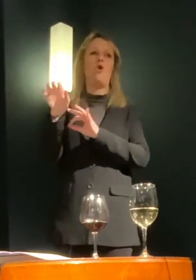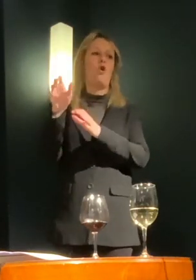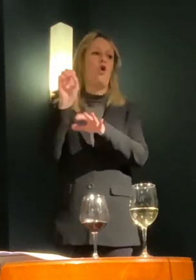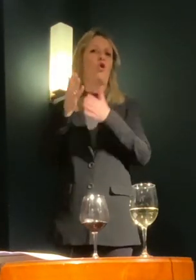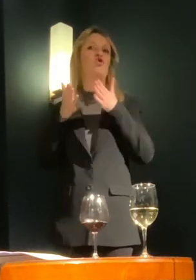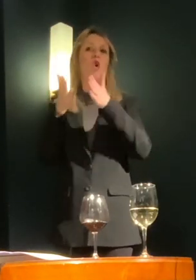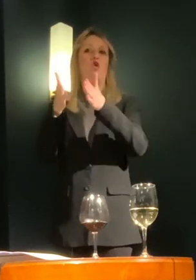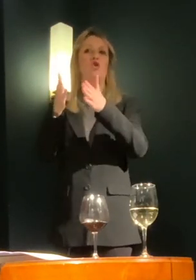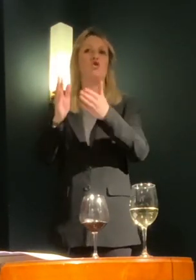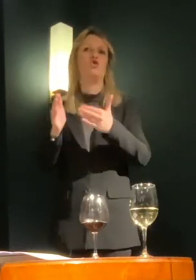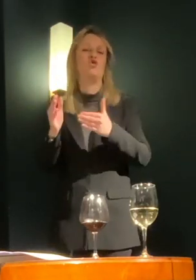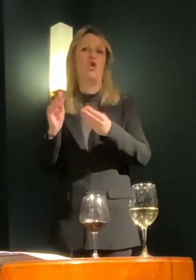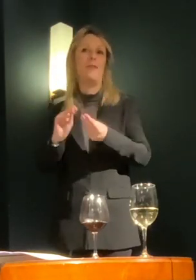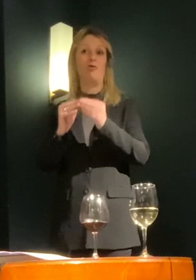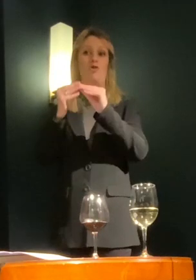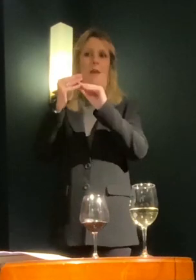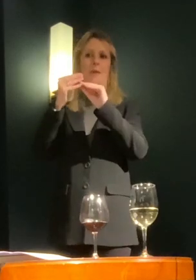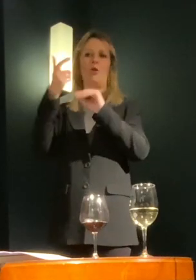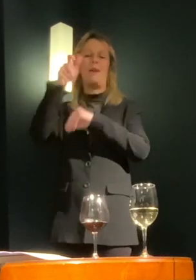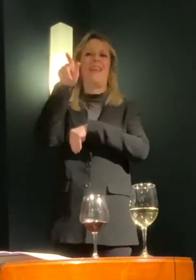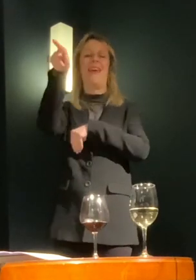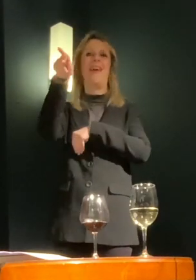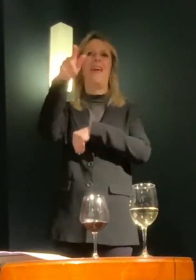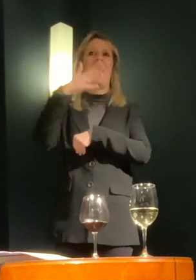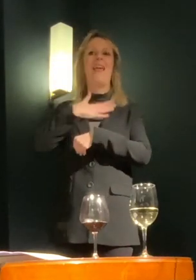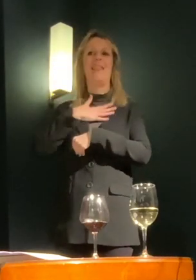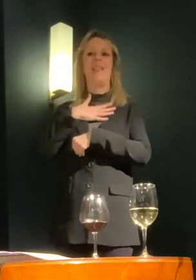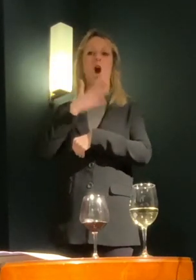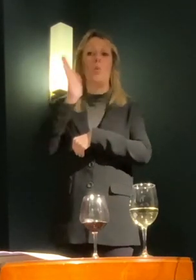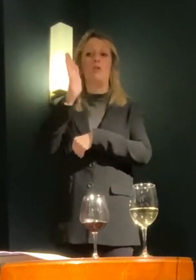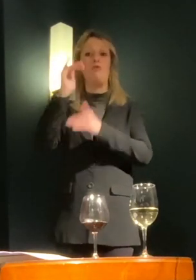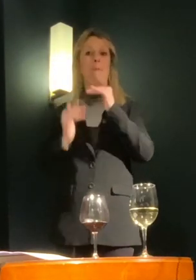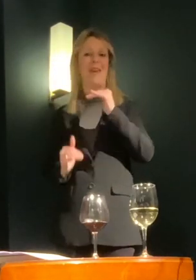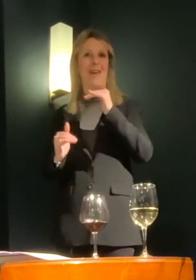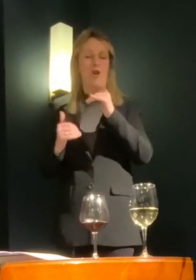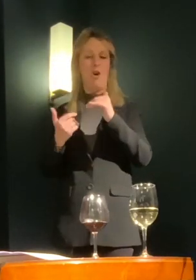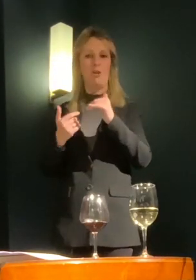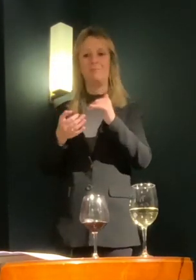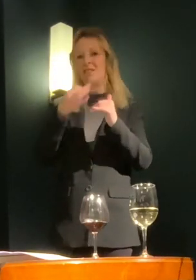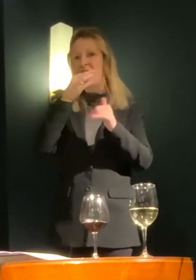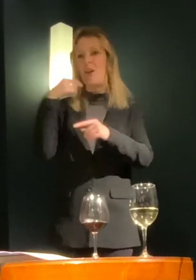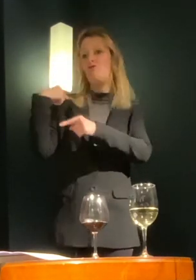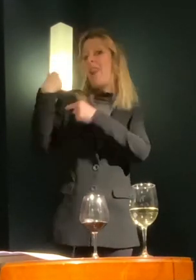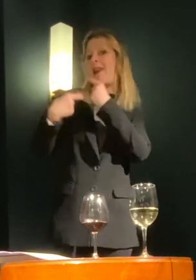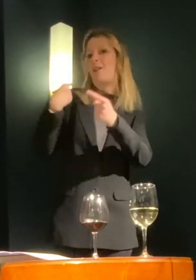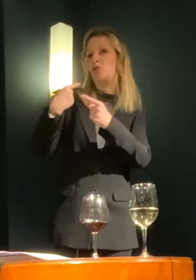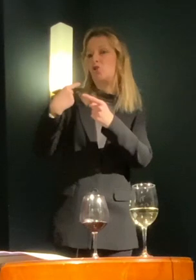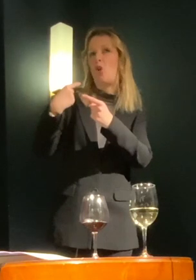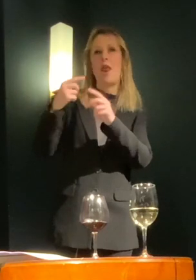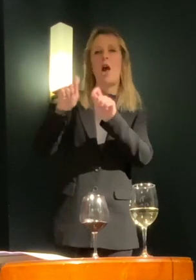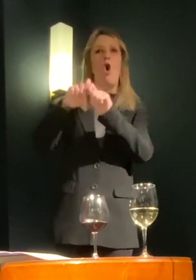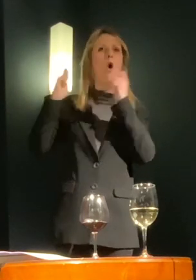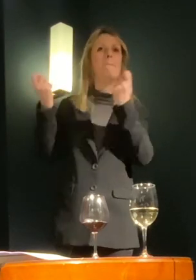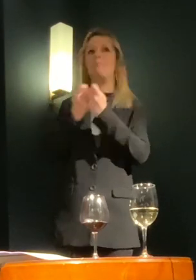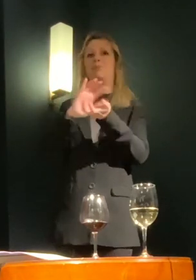realtà Valerio ha 15 anni anche meno di me, per cui in realtà vive, come dicevi tu, una generazione che è completamente cambiata, sì.